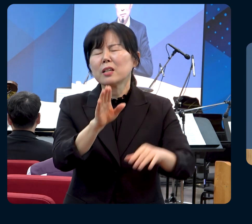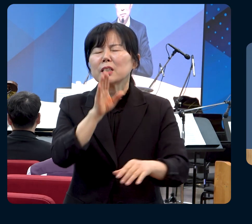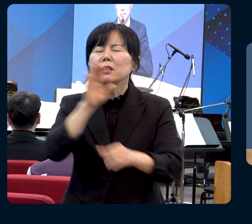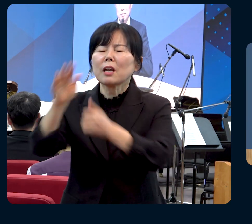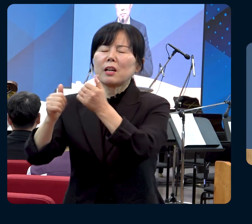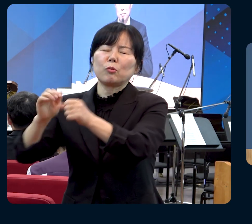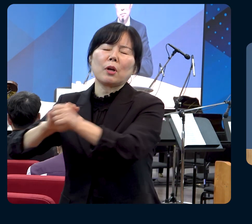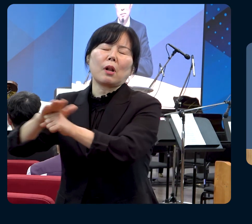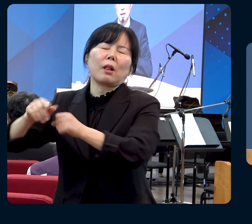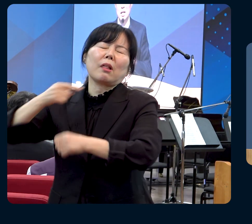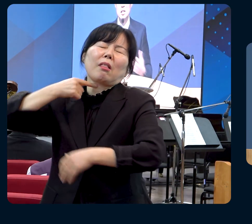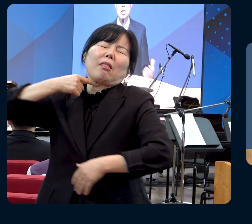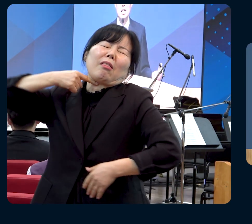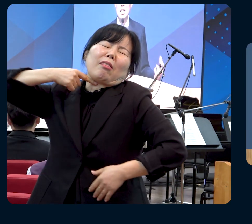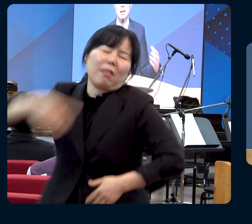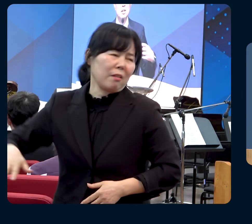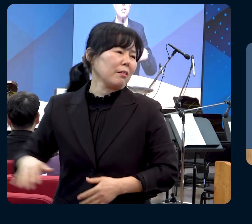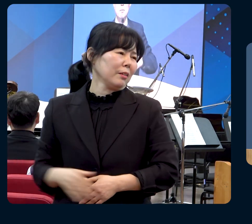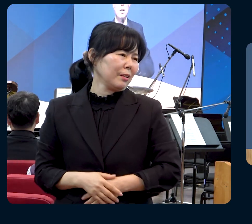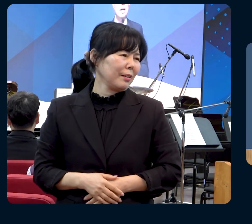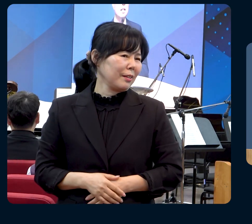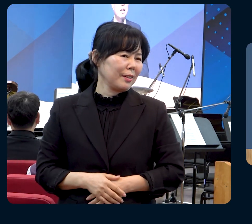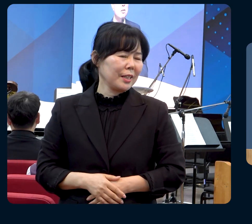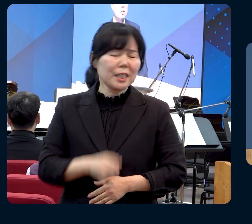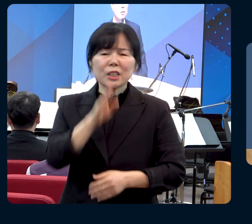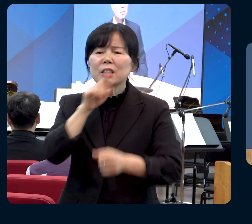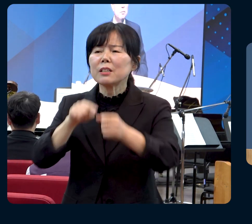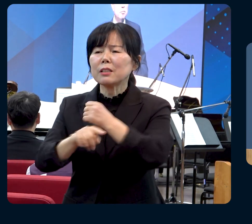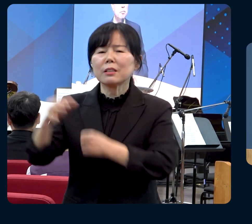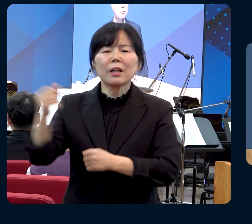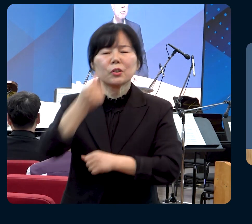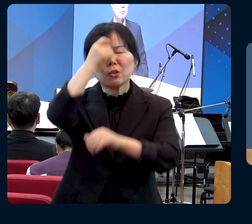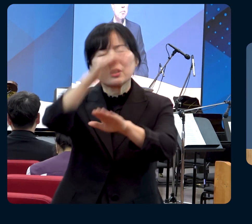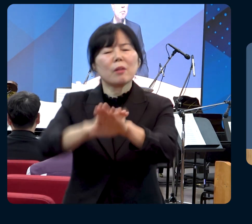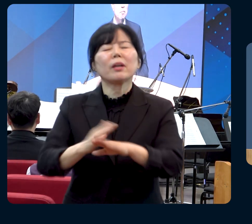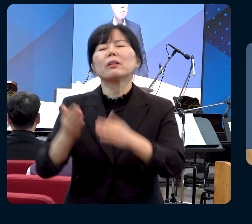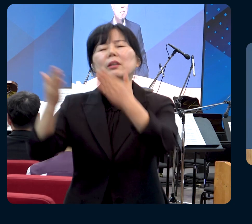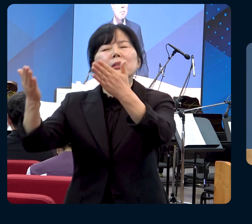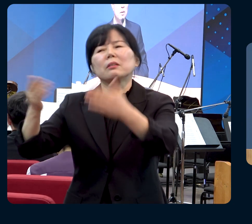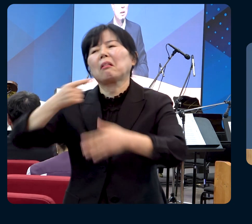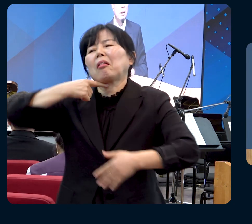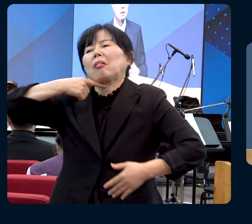거예요. 진리 안에서 예배를 하지 않은 거죠.